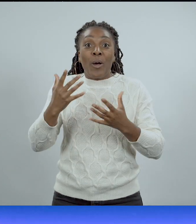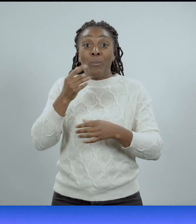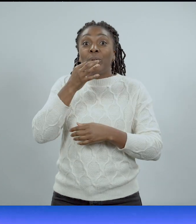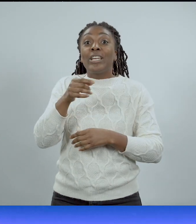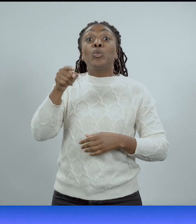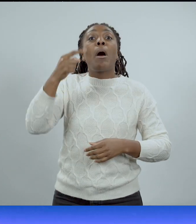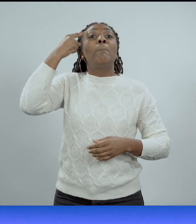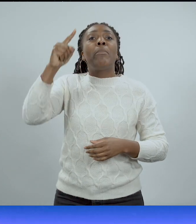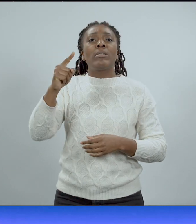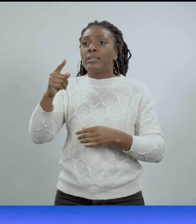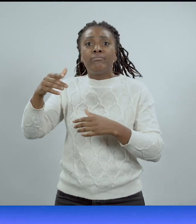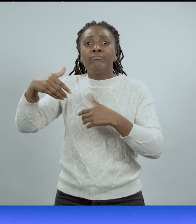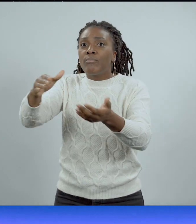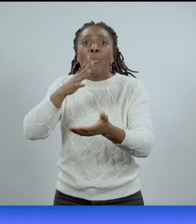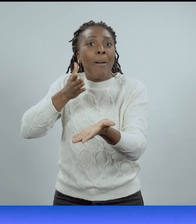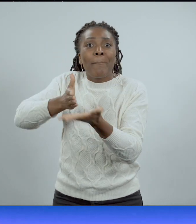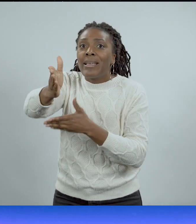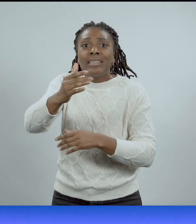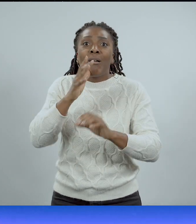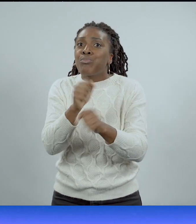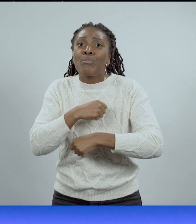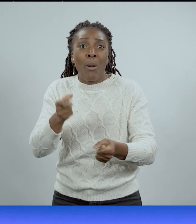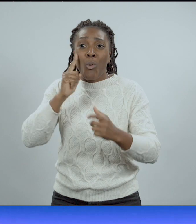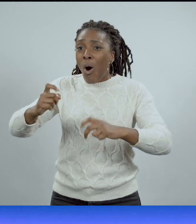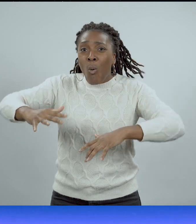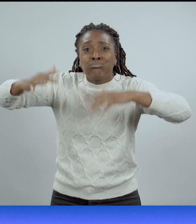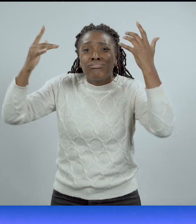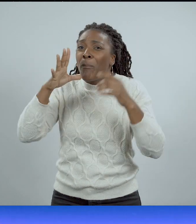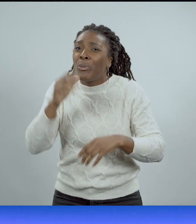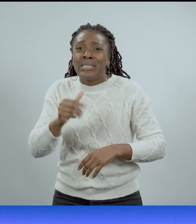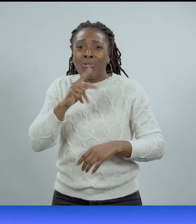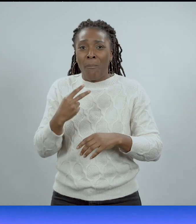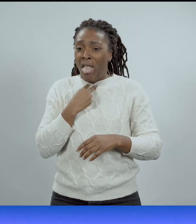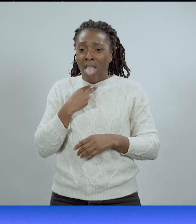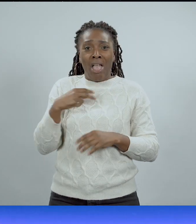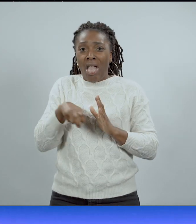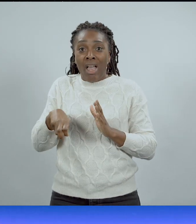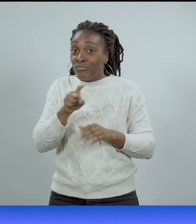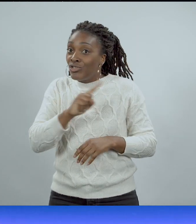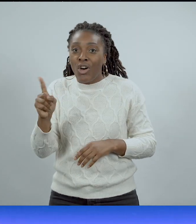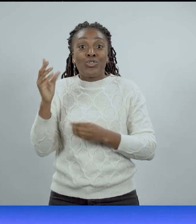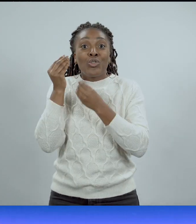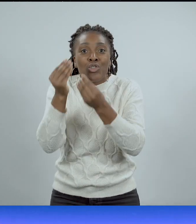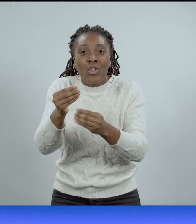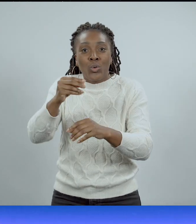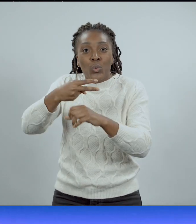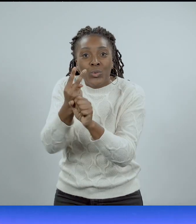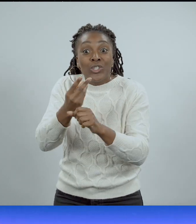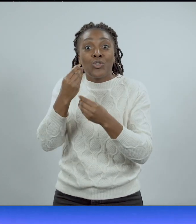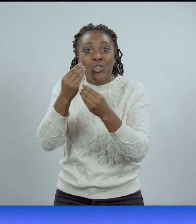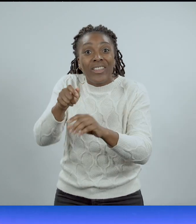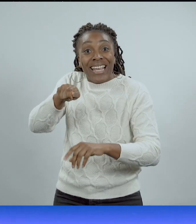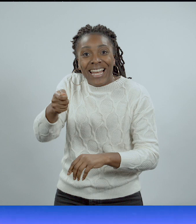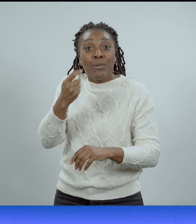Dieu, de dire, tu crois que cette route est impraticable, tu crois que cette route, elle est complètement inondée, effectivement, mais je vais te donner